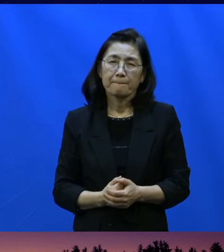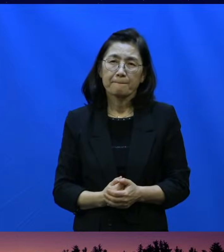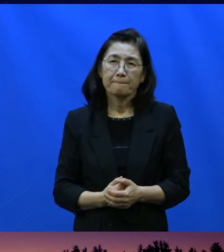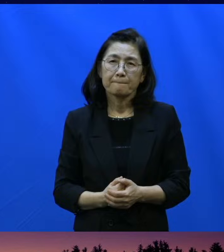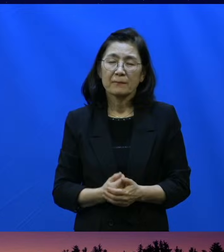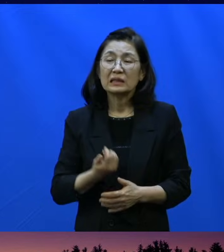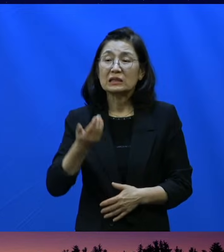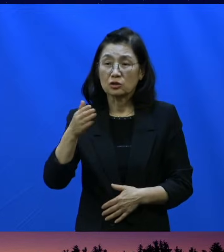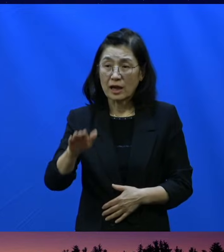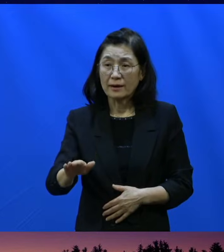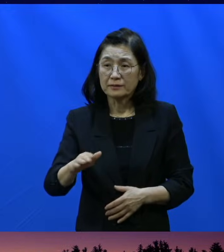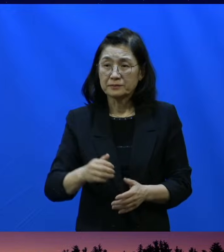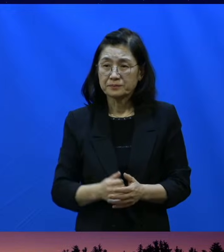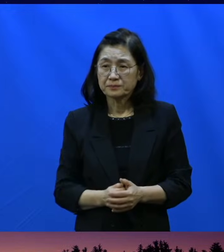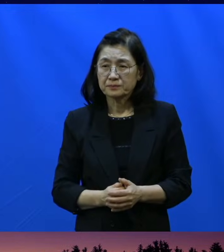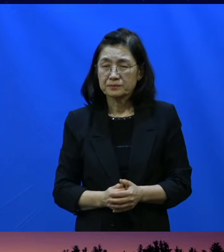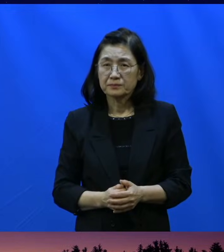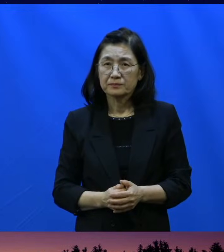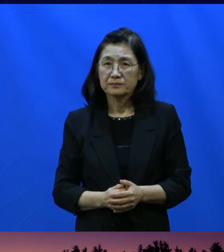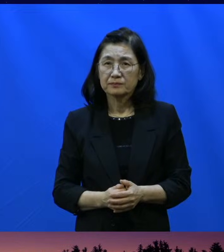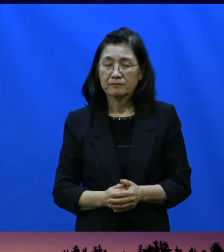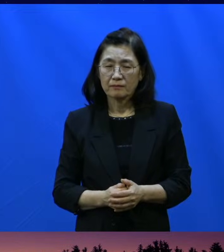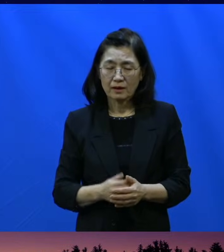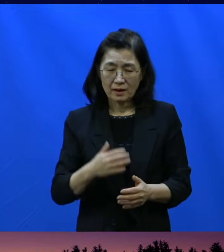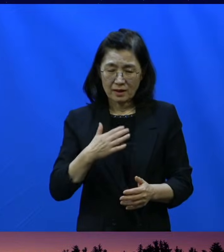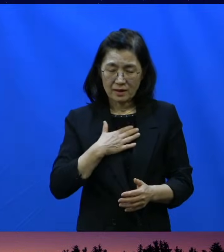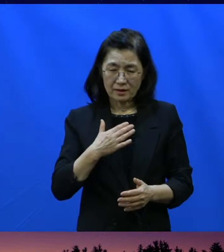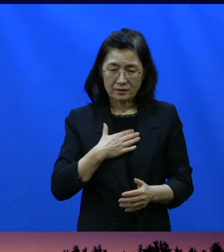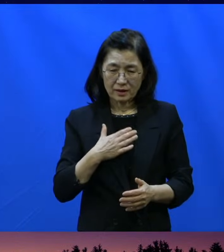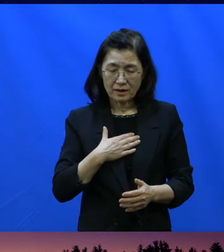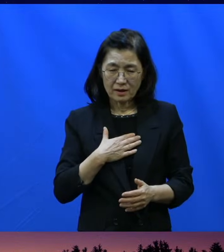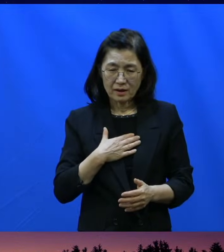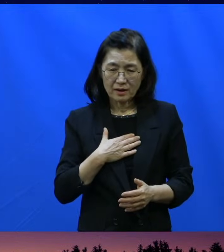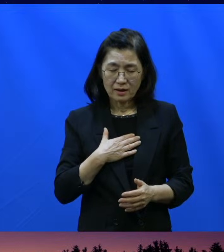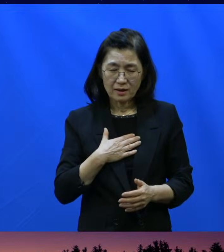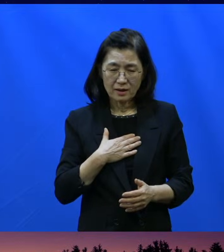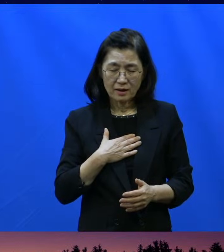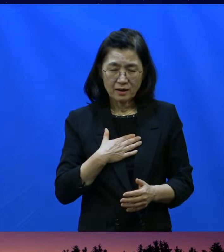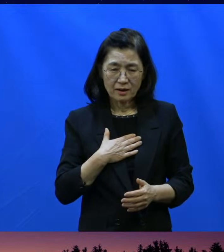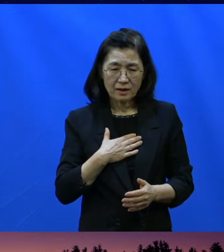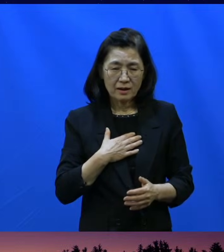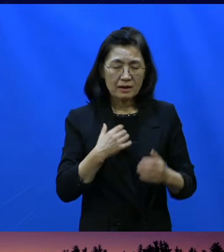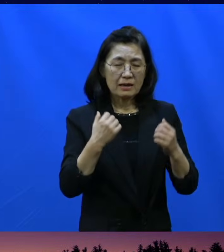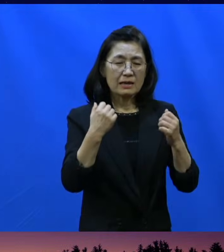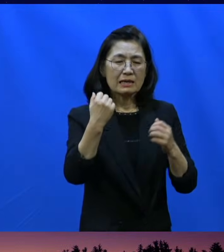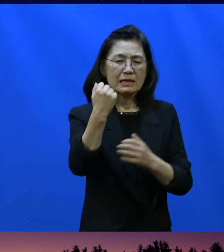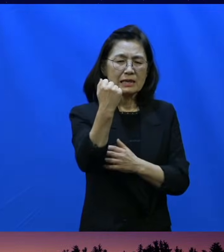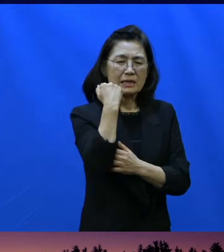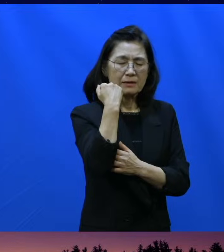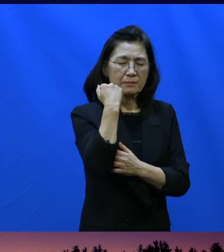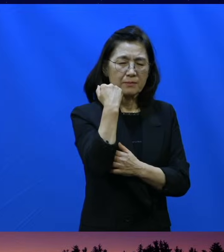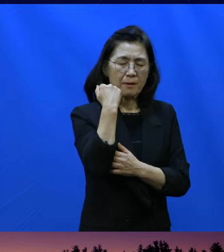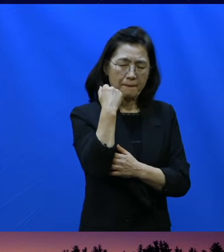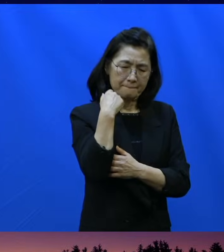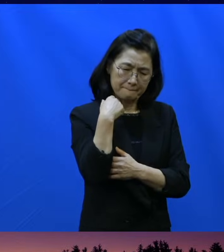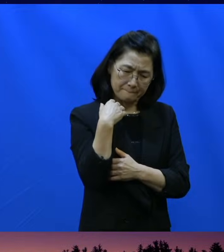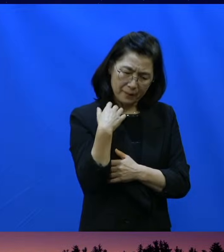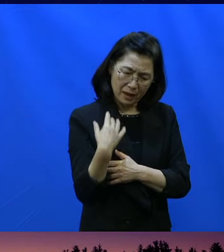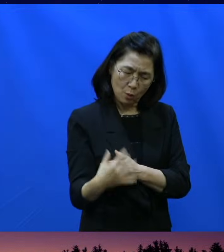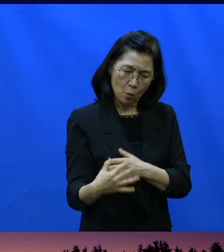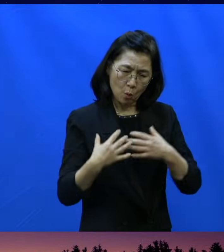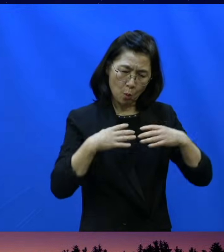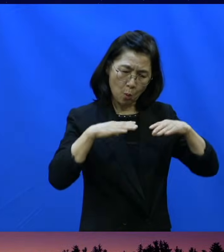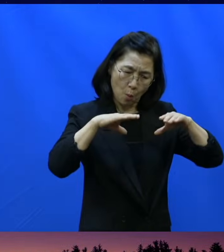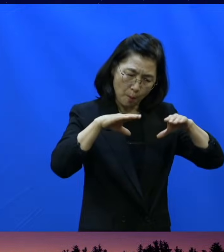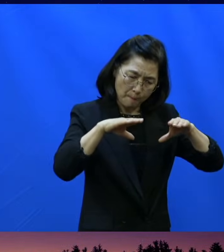근데 여러분 내가 손을 놓아야 하나님 받아주실 거 아니에요. 근데 힘을